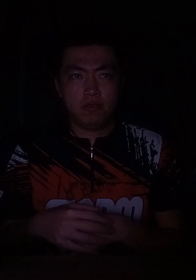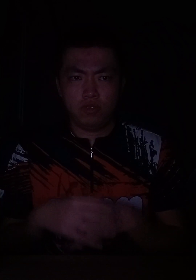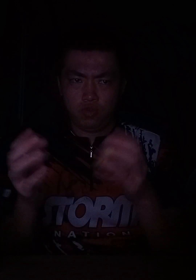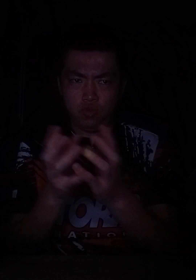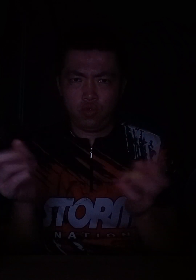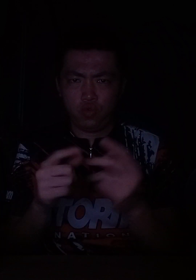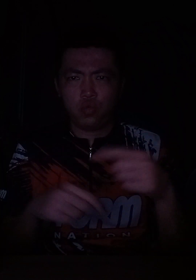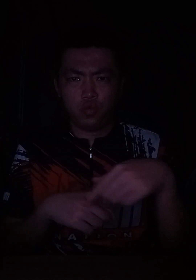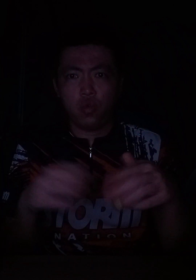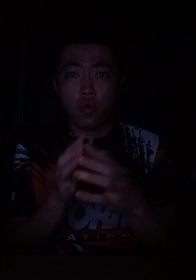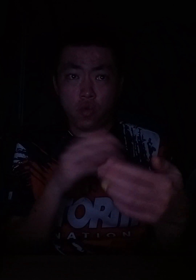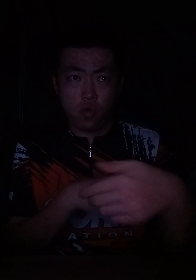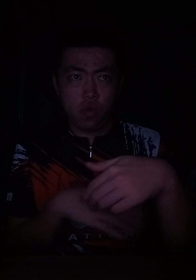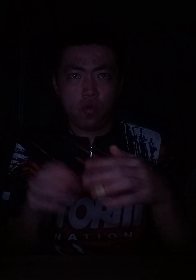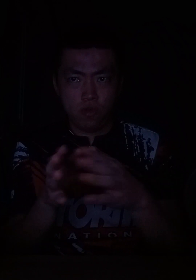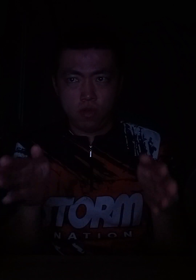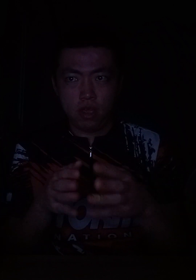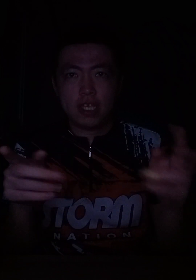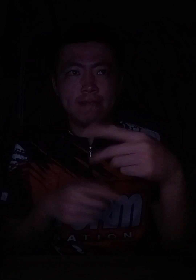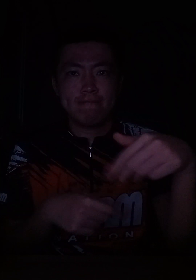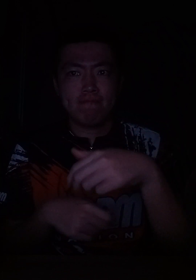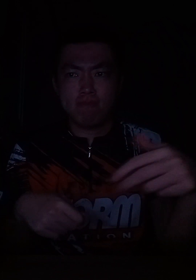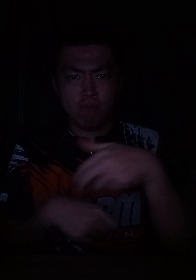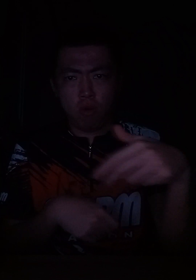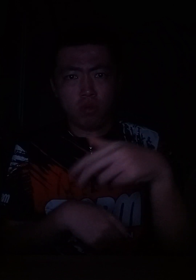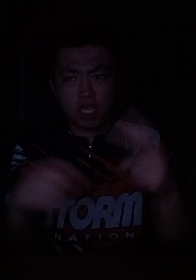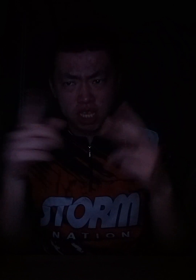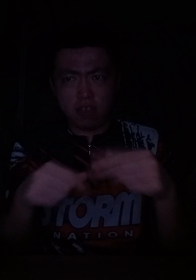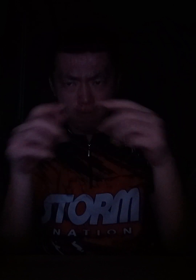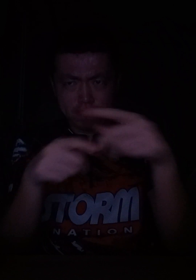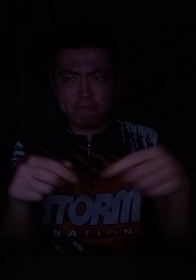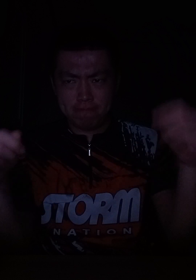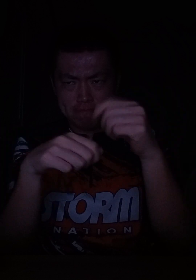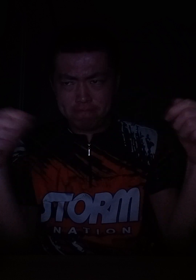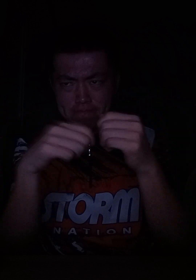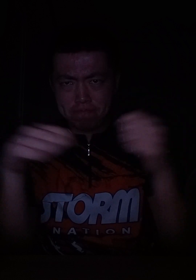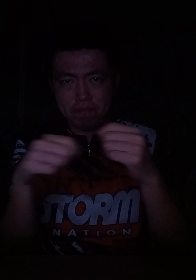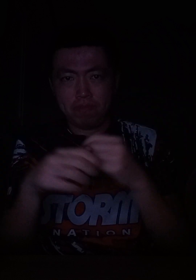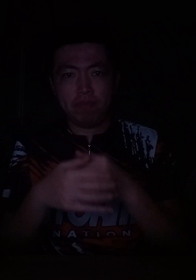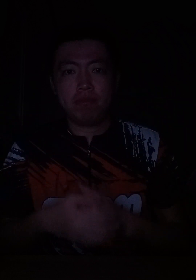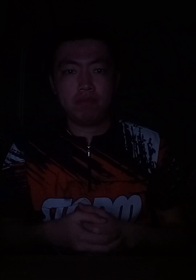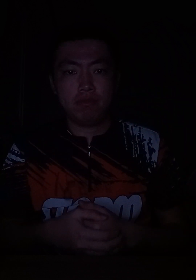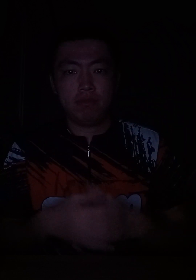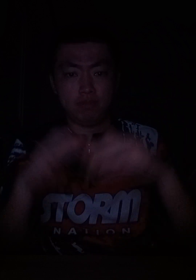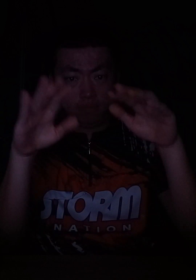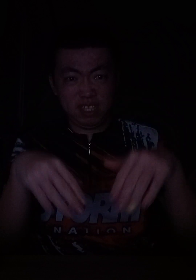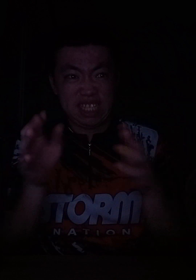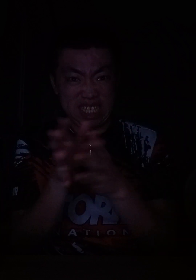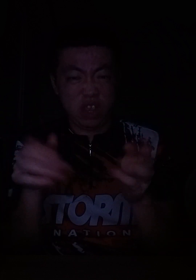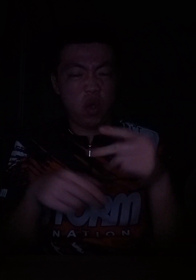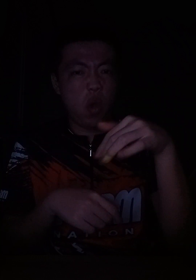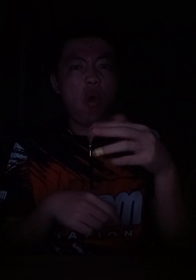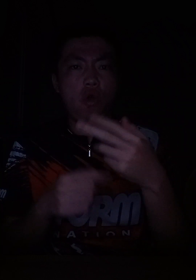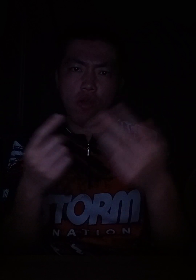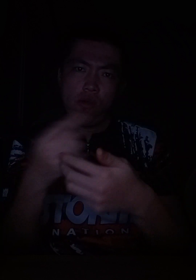유치원생들을 태우고 서울 동부간선도로를 달리던 버스가 차량 2대를 잇따라 들이받았습니다. 이 사고로 어린이들을 포함해